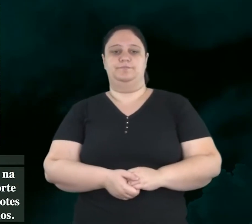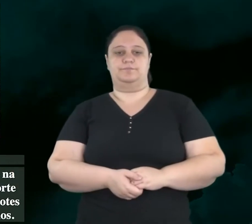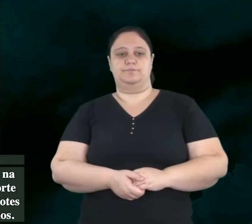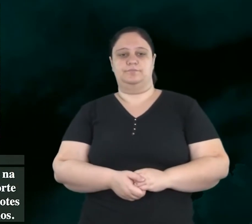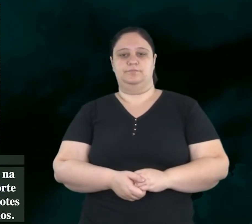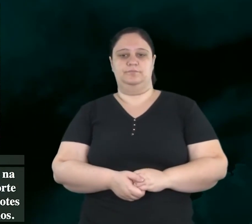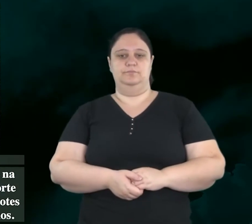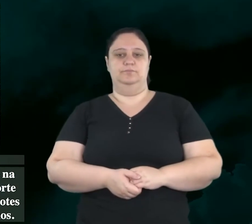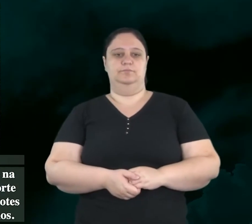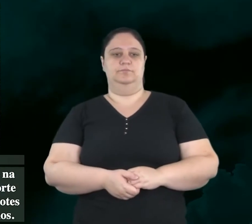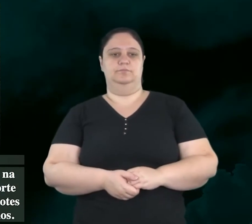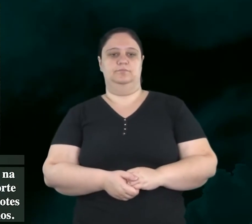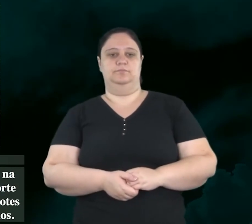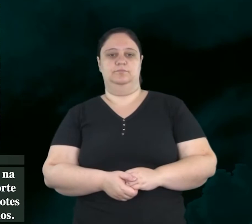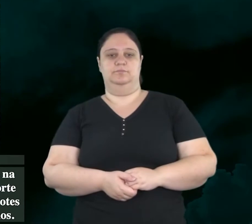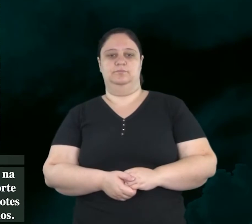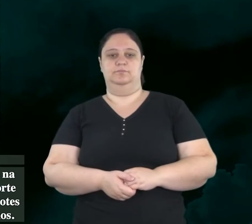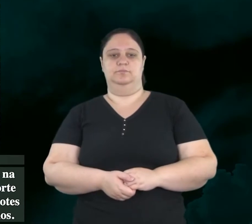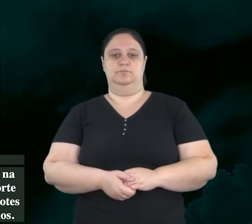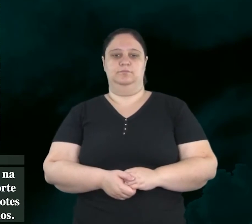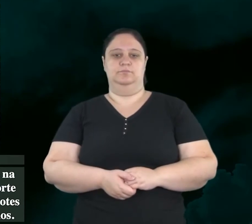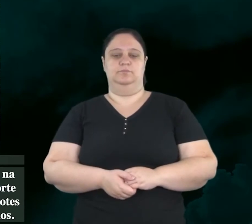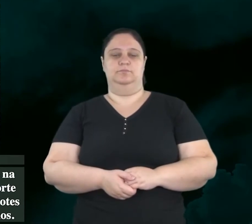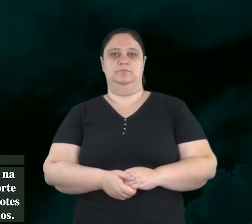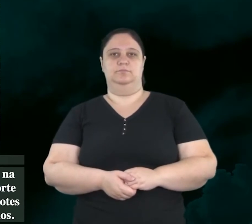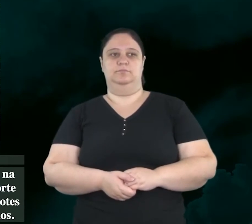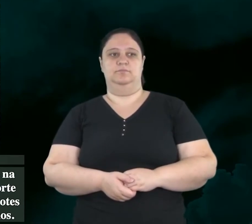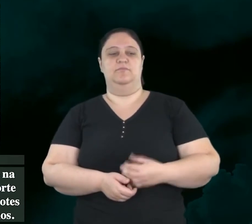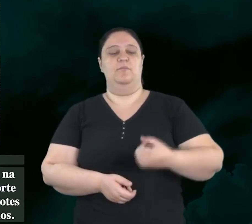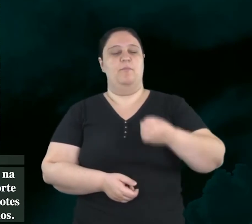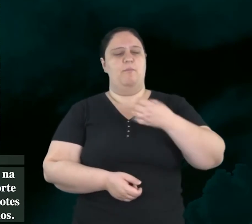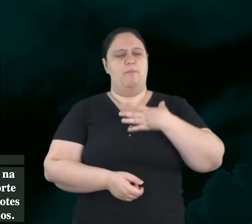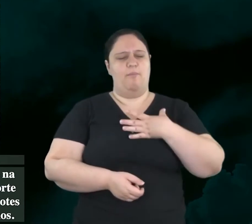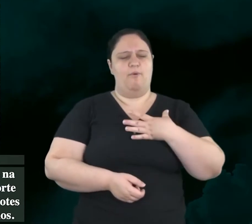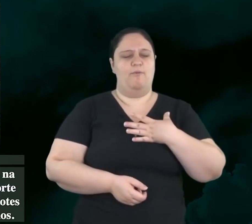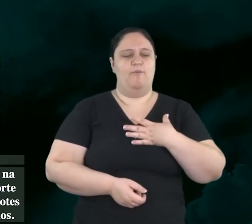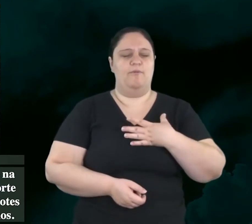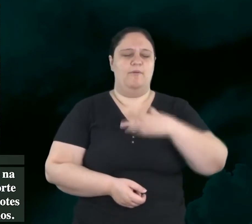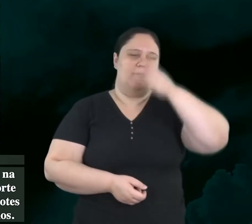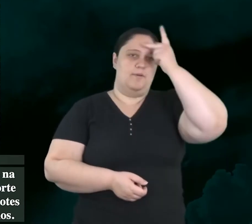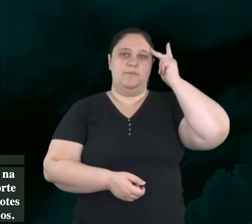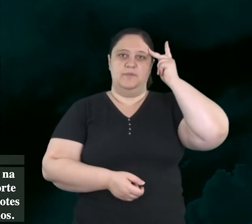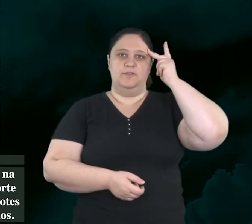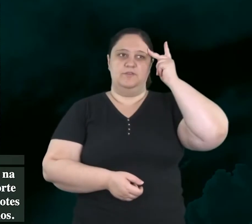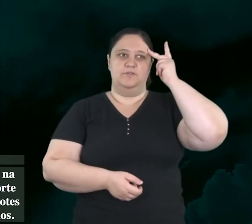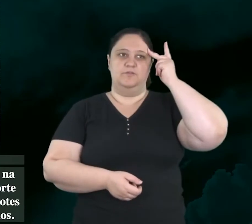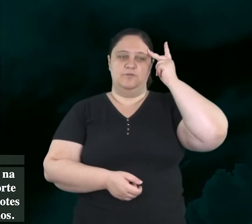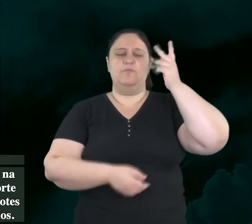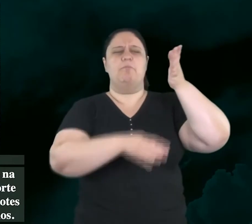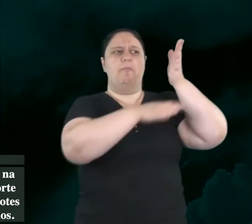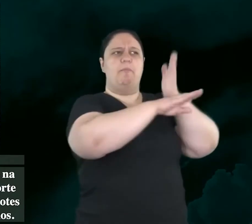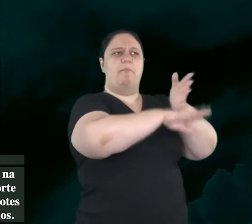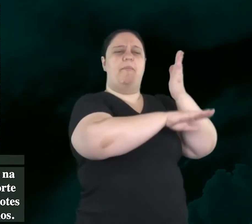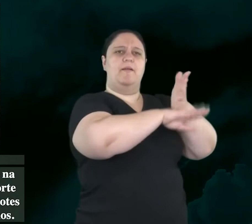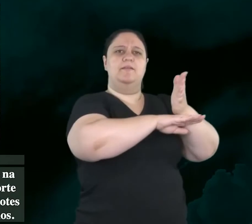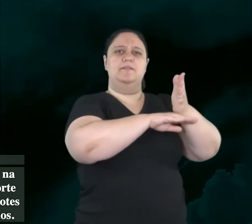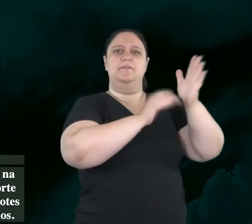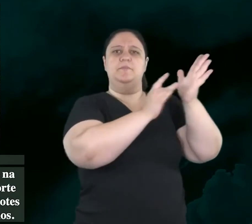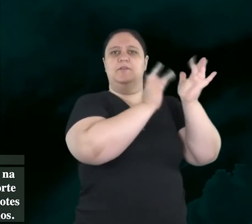Bem-aventurado e santo é aquele que tem parte na primeira ressurreição. Sobre esses,